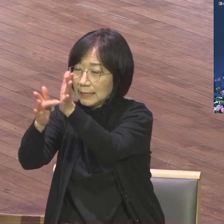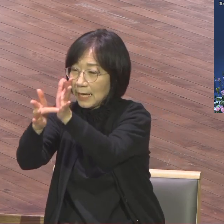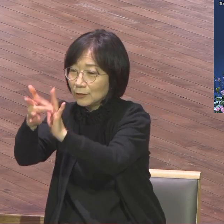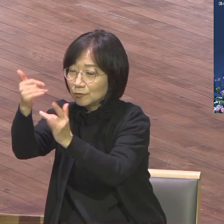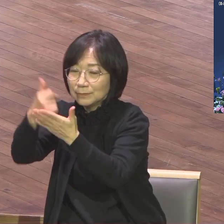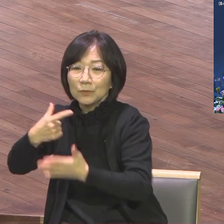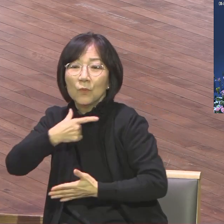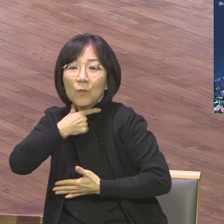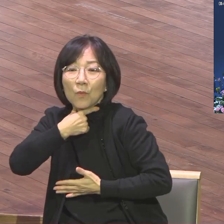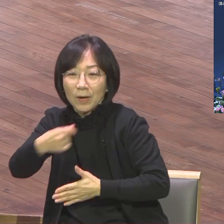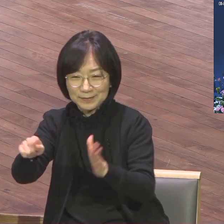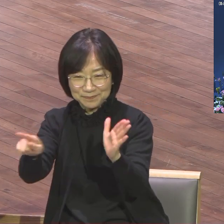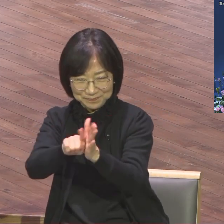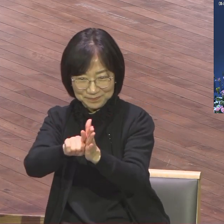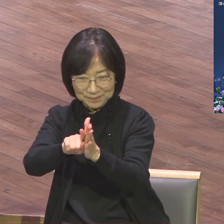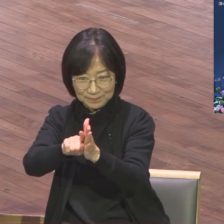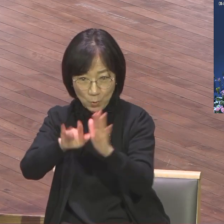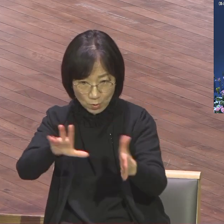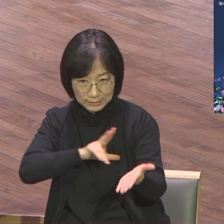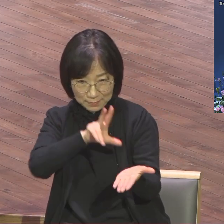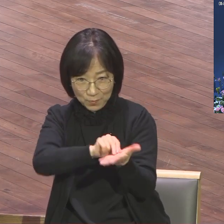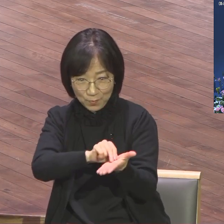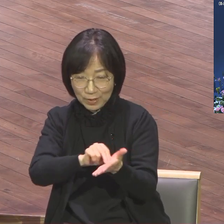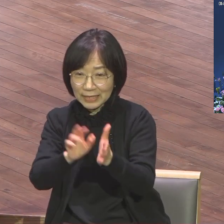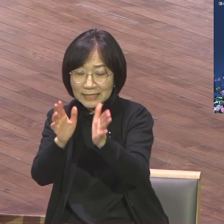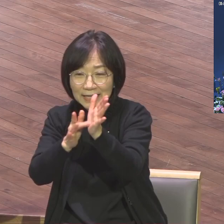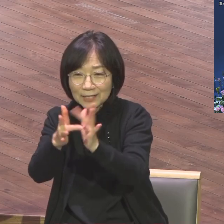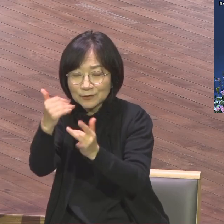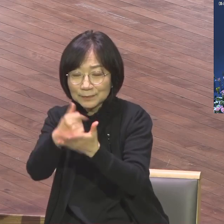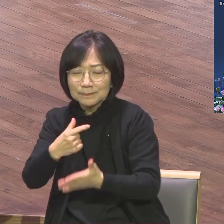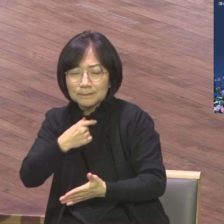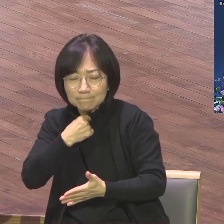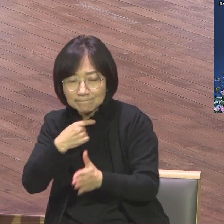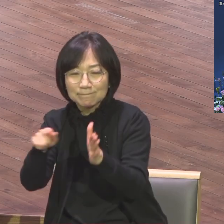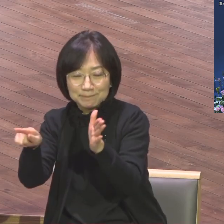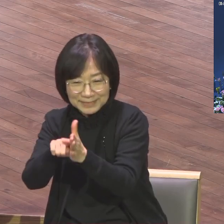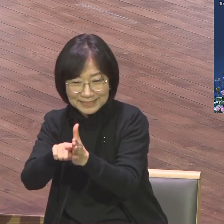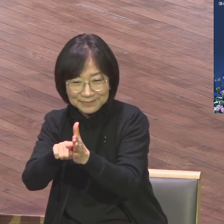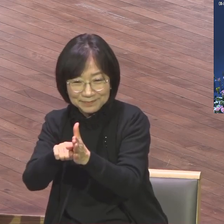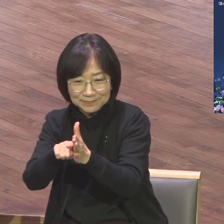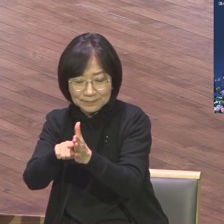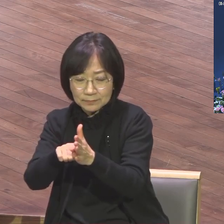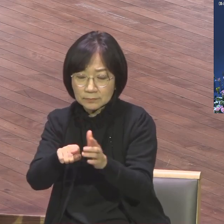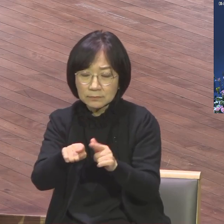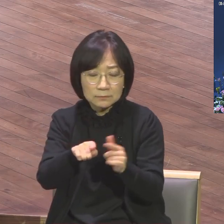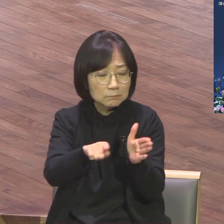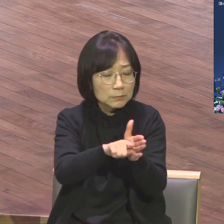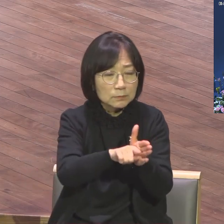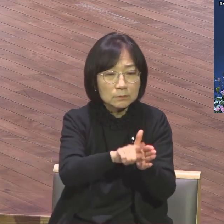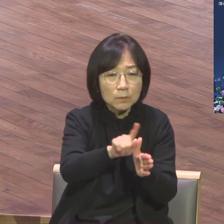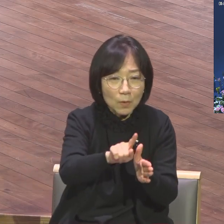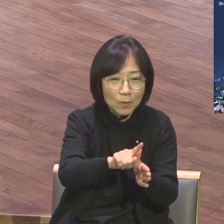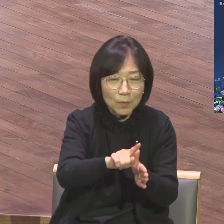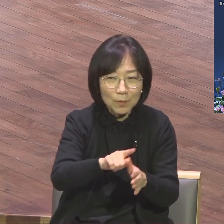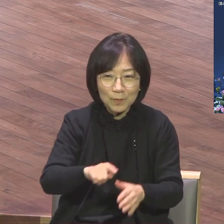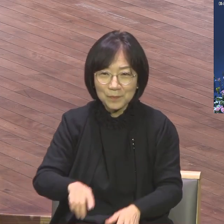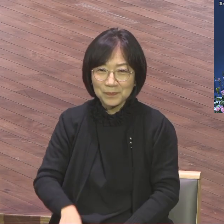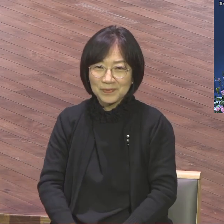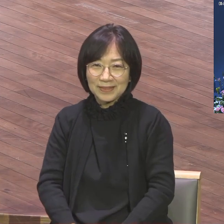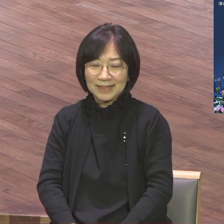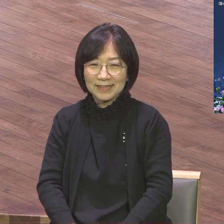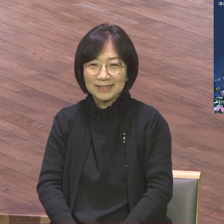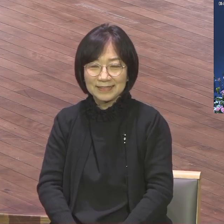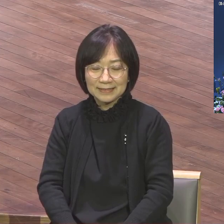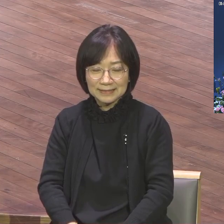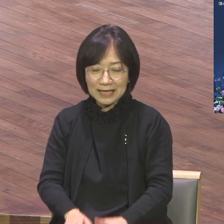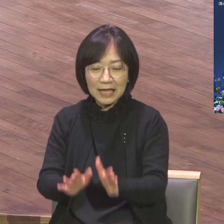예수님이 원하시는 믿음 뭘 믿으란 말이냐? 뭐 교회를 믿으란 말이냐? 목사를 믿으란 말이냐? 성도를 믿으란 말 그건 아니고 그 말이